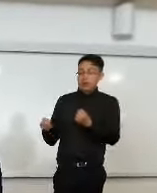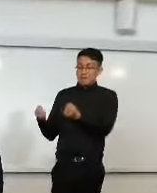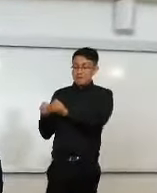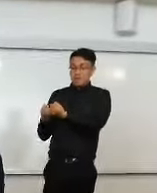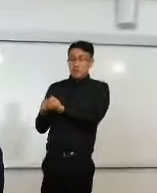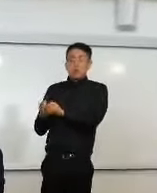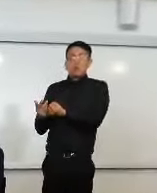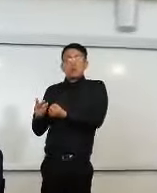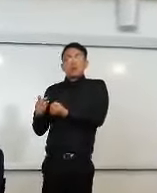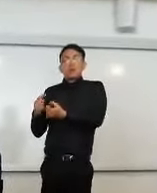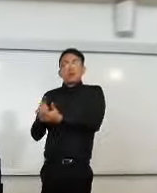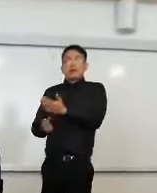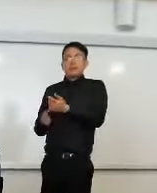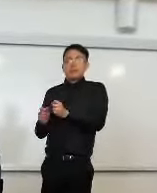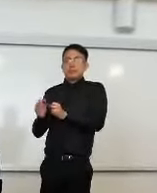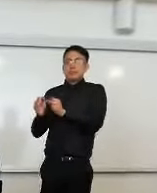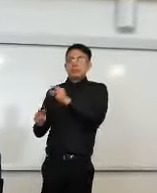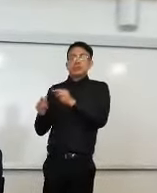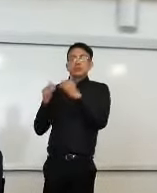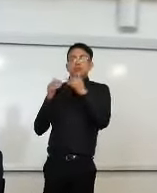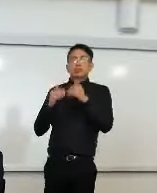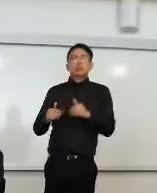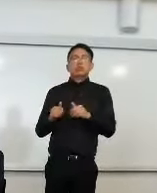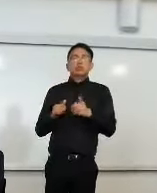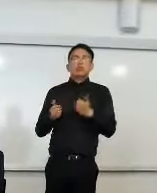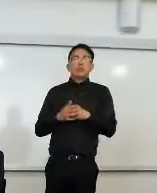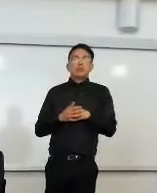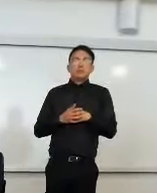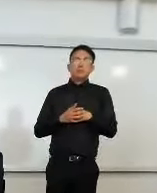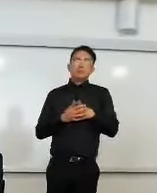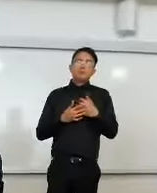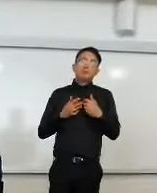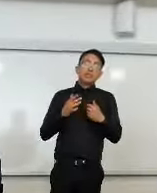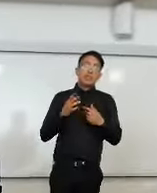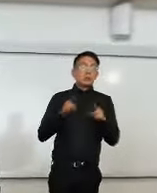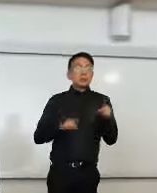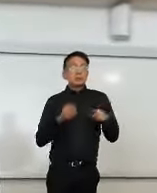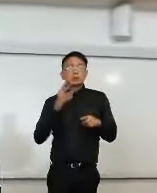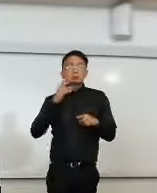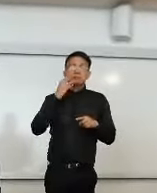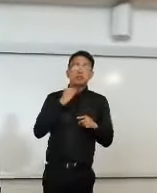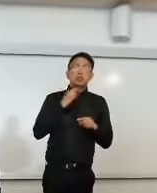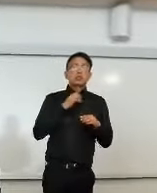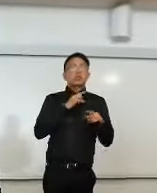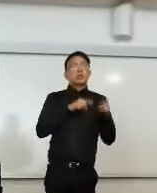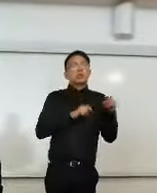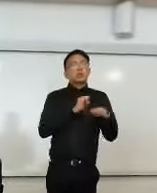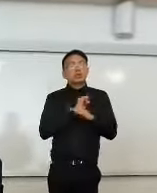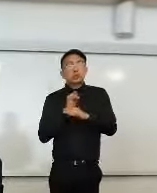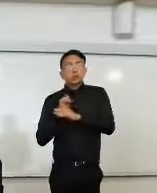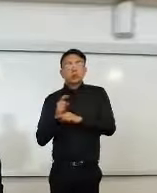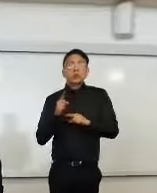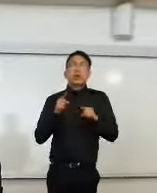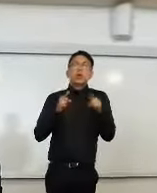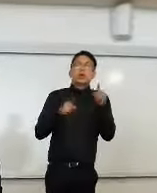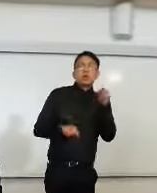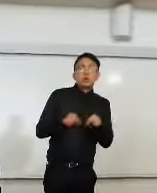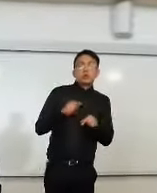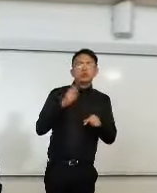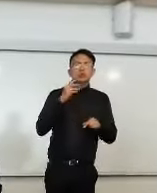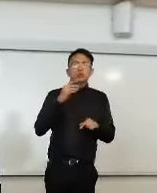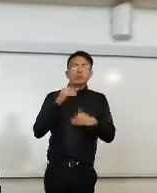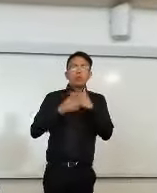para que las personas con discapacidad tomen decisiones. Empíricamente algunas instituciones, y centrándonos